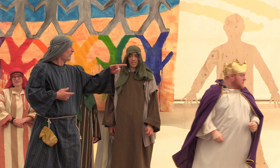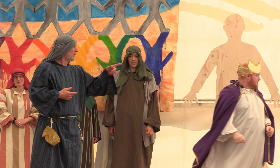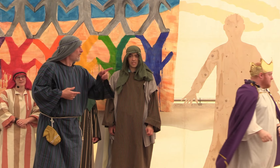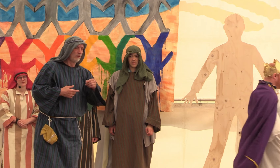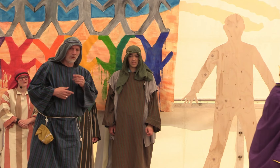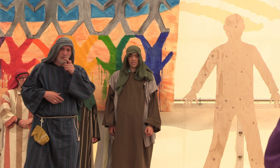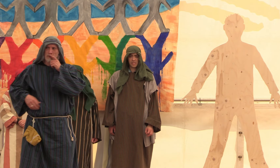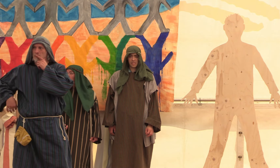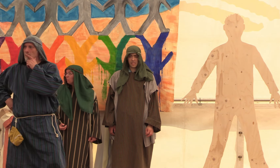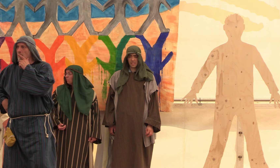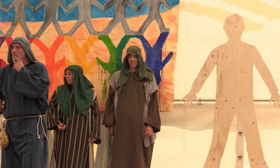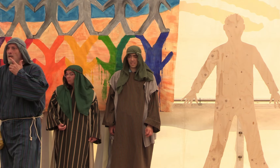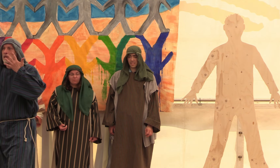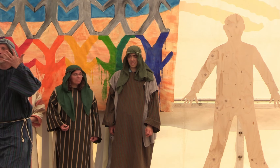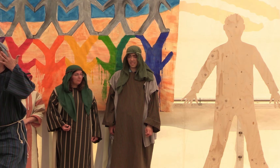10.000!